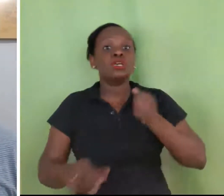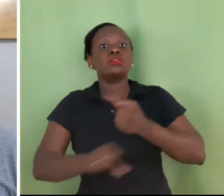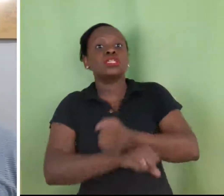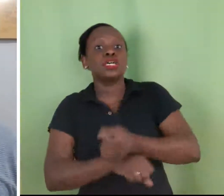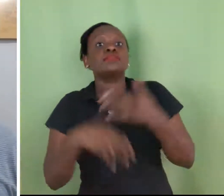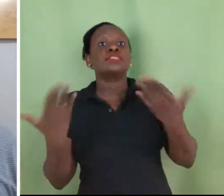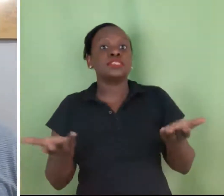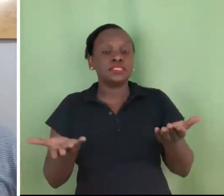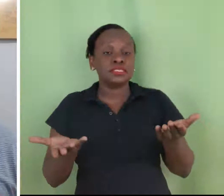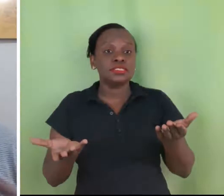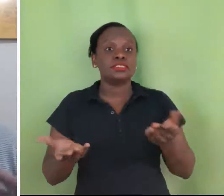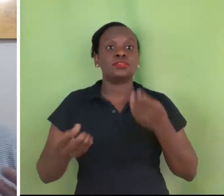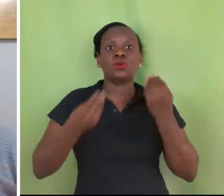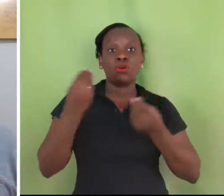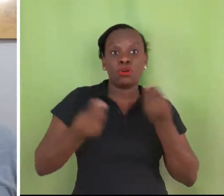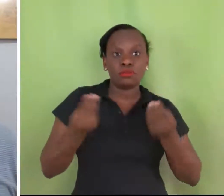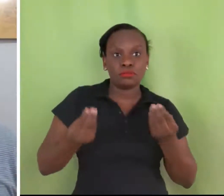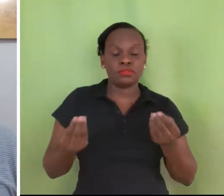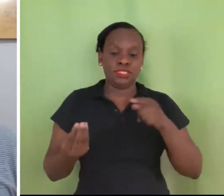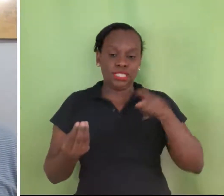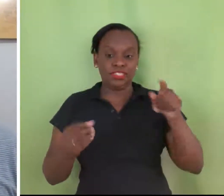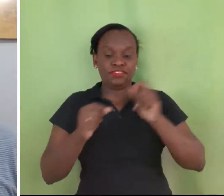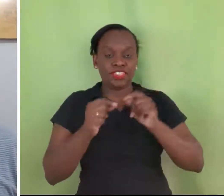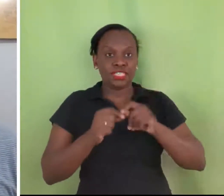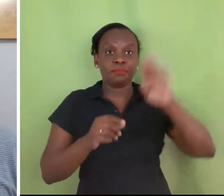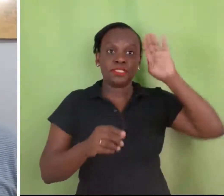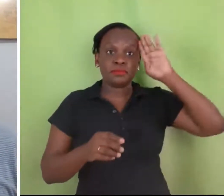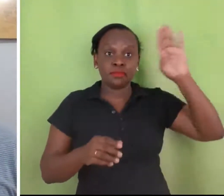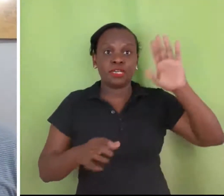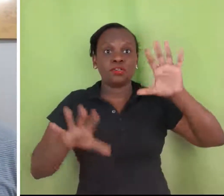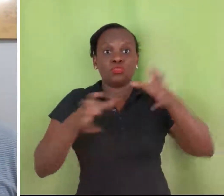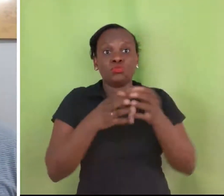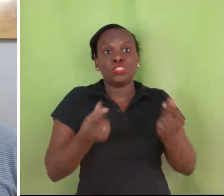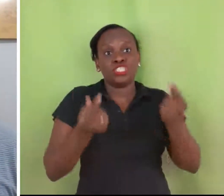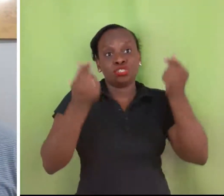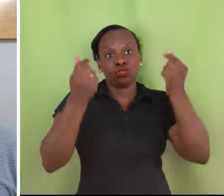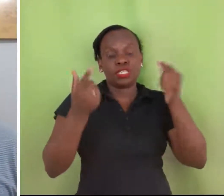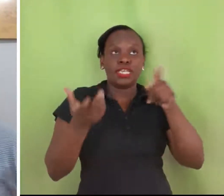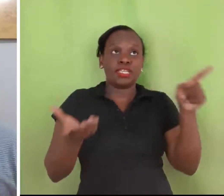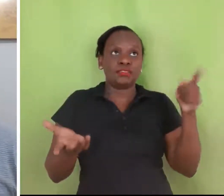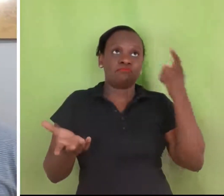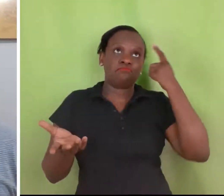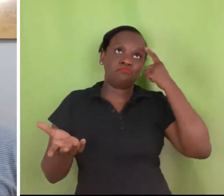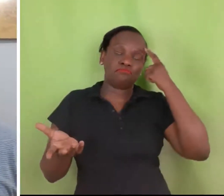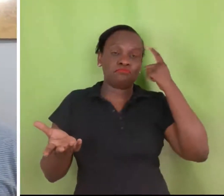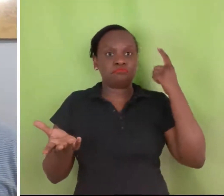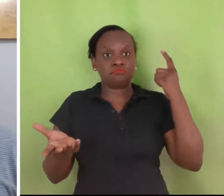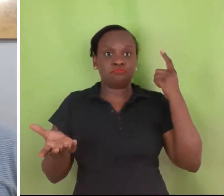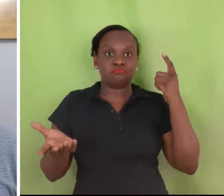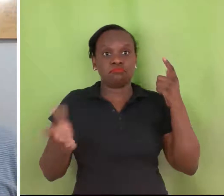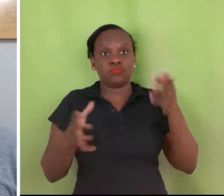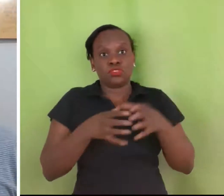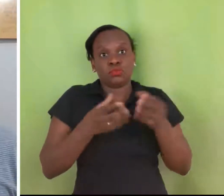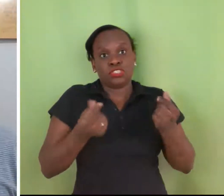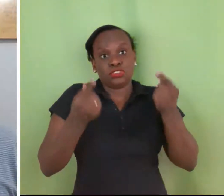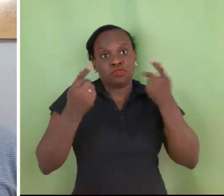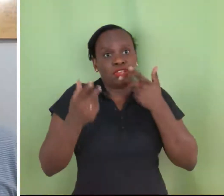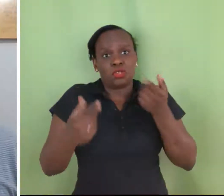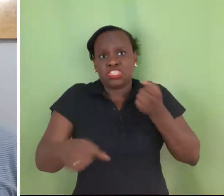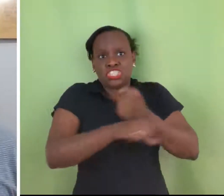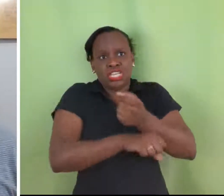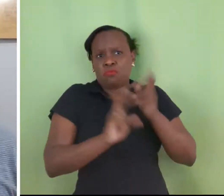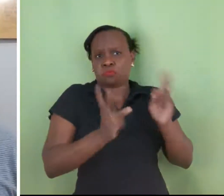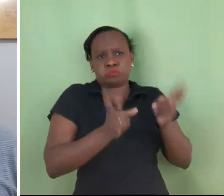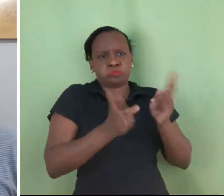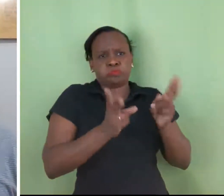escravidão, né? Como o movimento foi feito em grande parte pelos mais ricos, eles, né, esses mais ricos defendiam que não deveria acabar